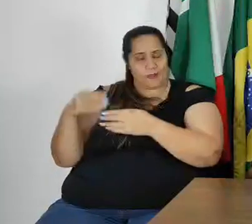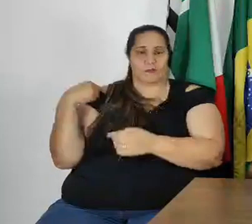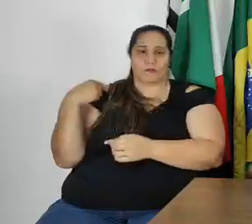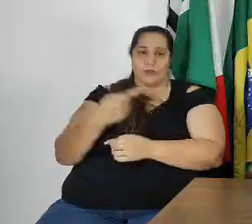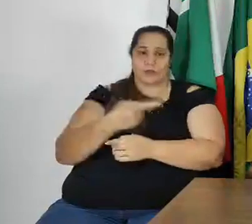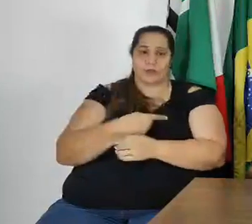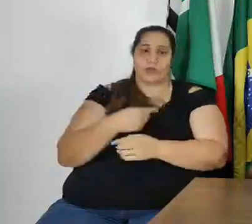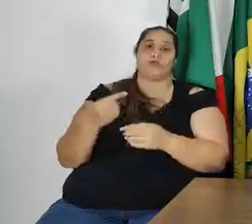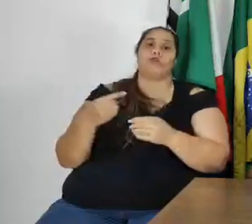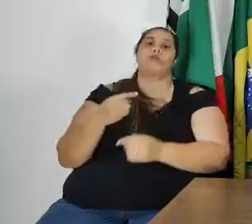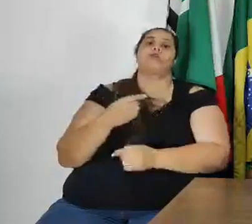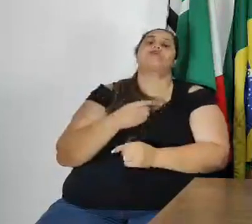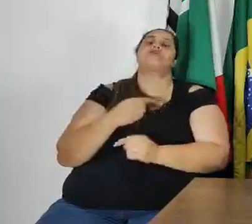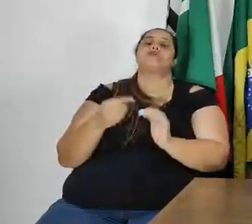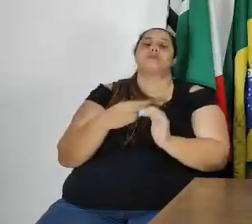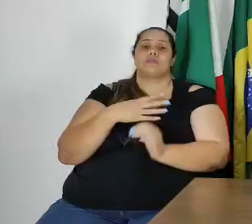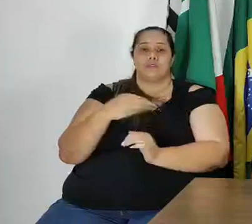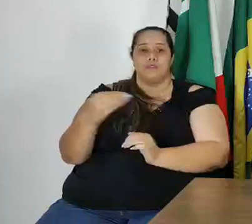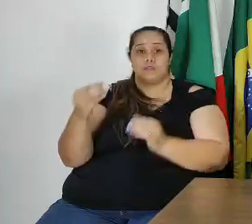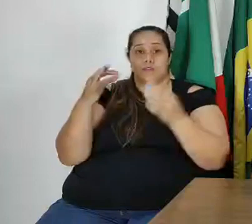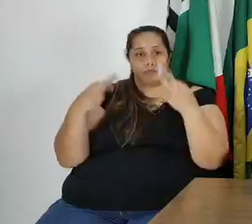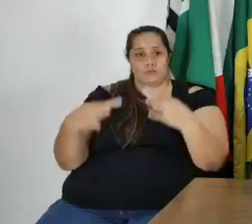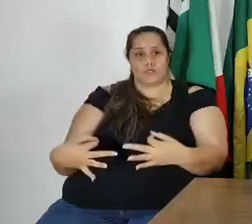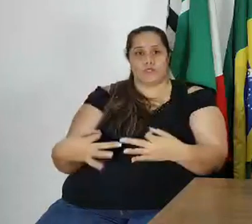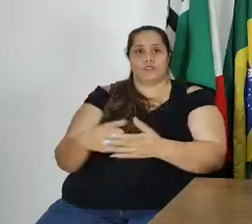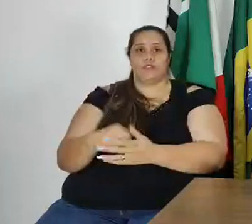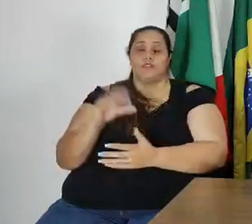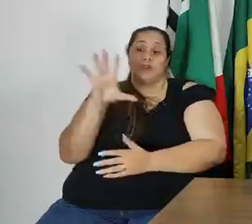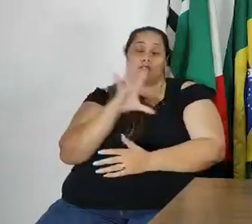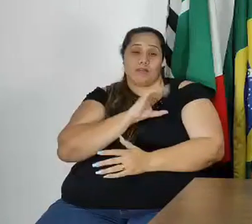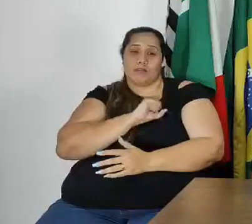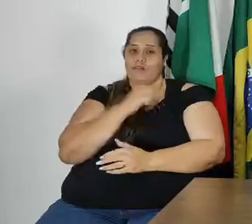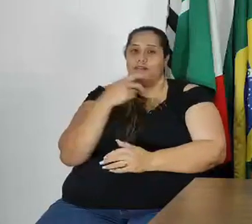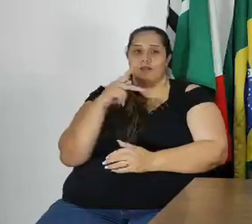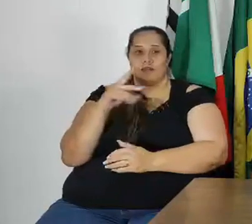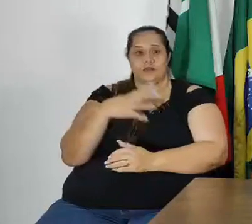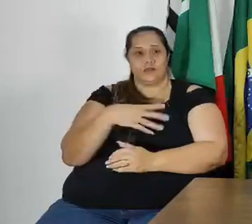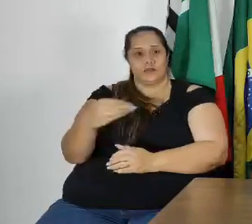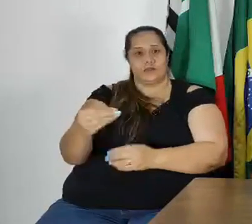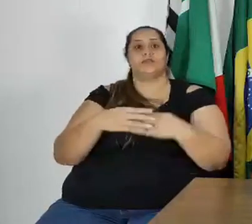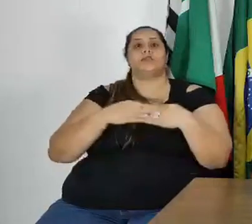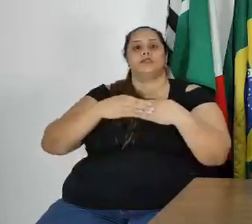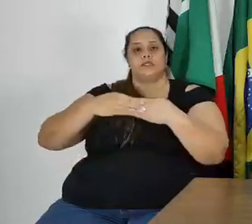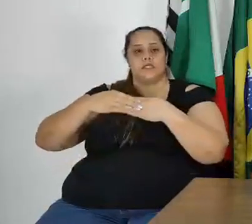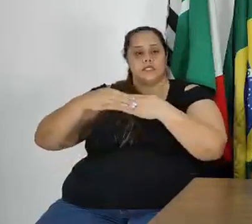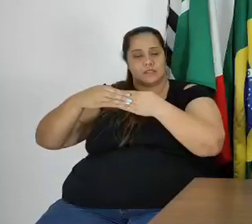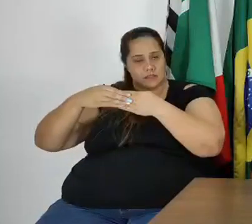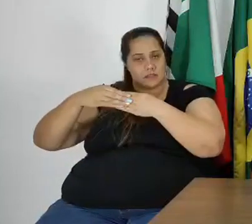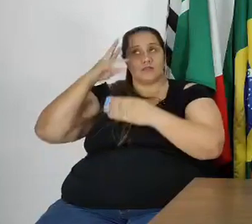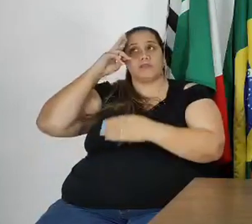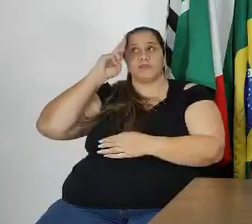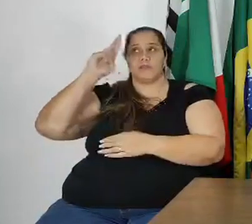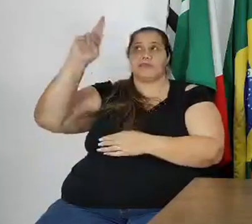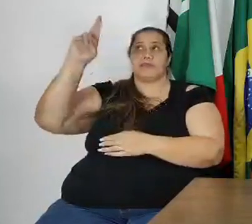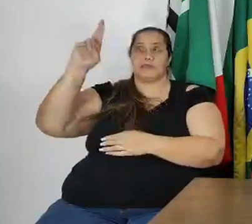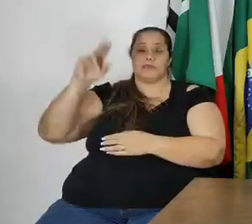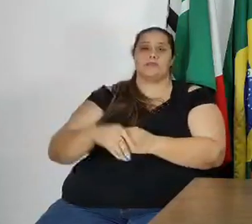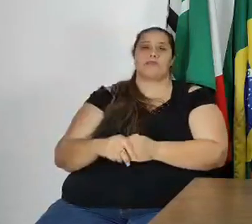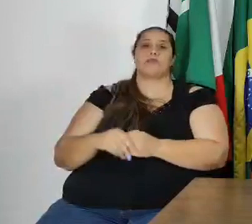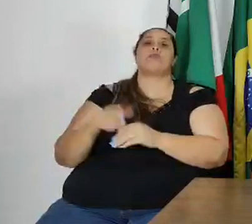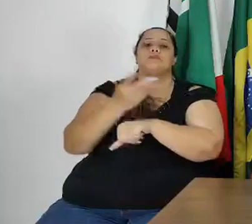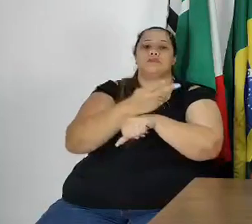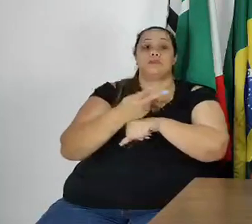educar eles da maneira correta. Ame seus filhos, guie eles pelos caminhos do Senhor,